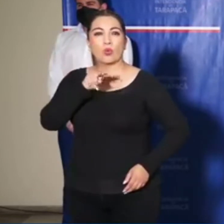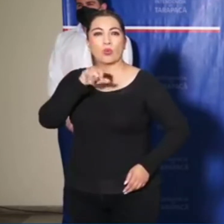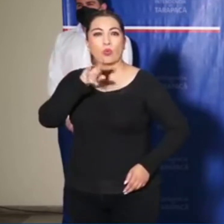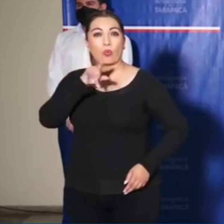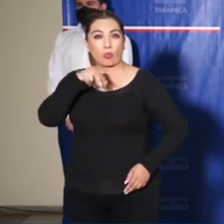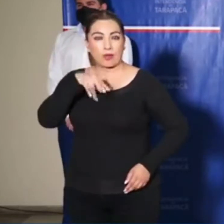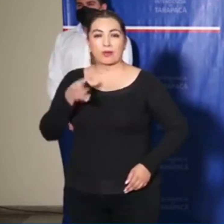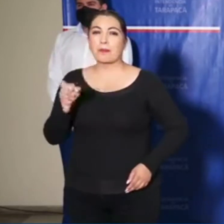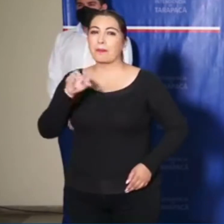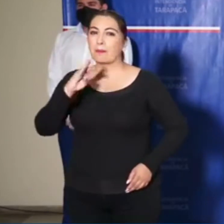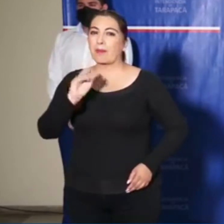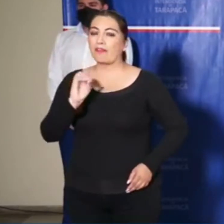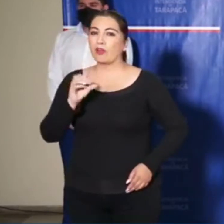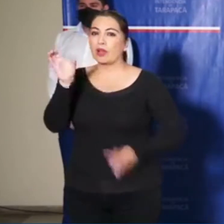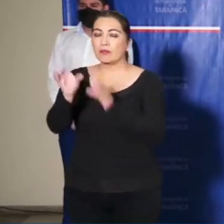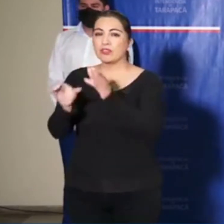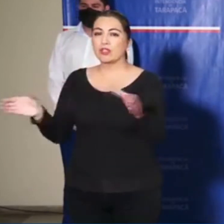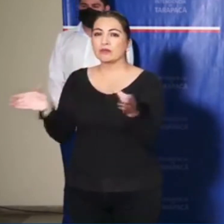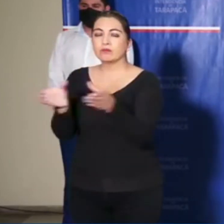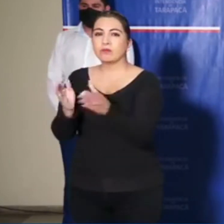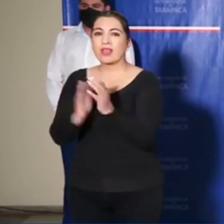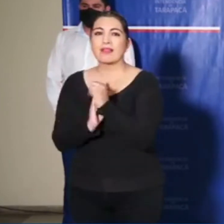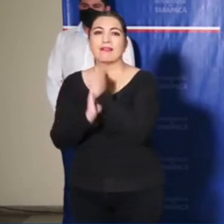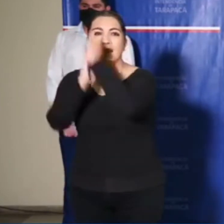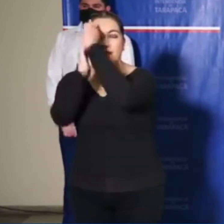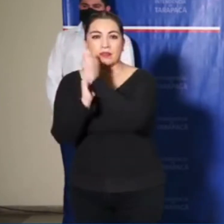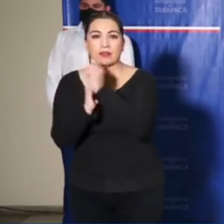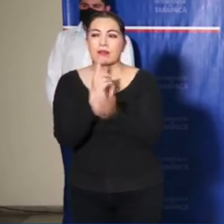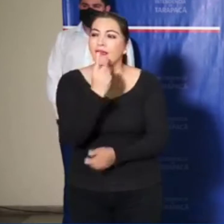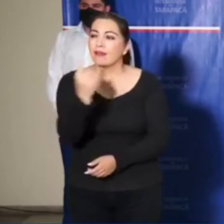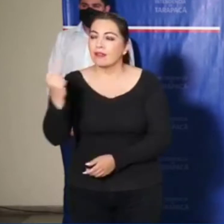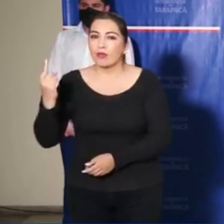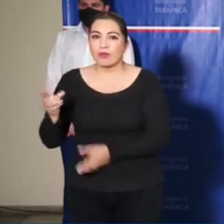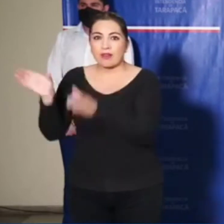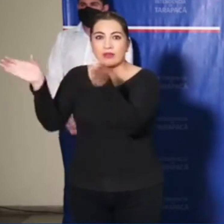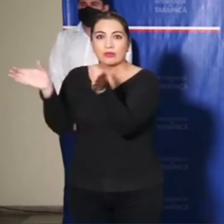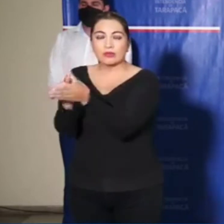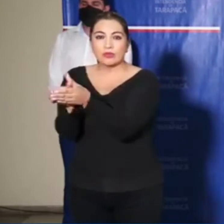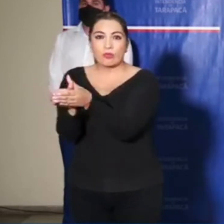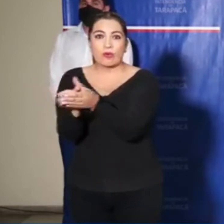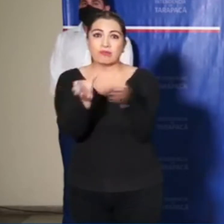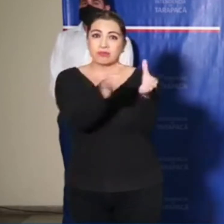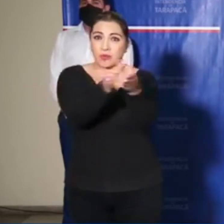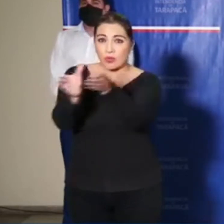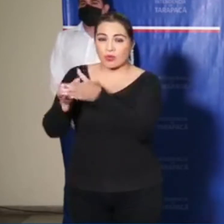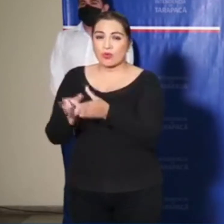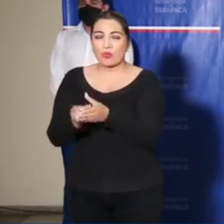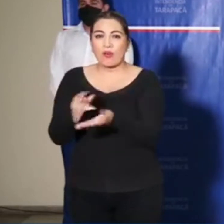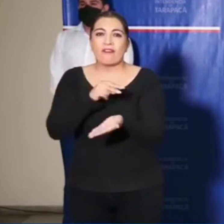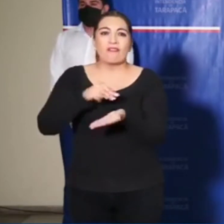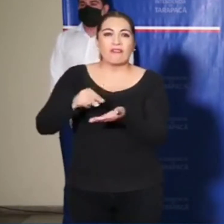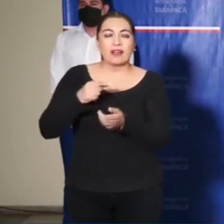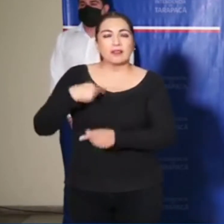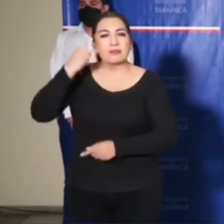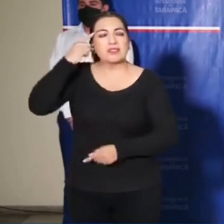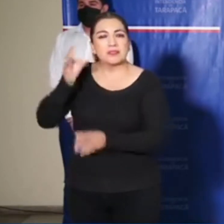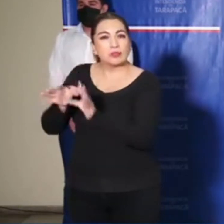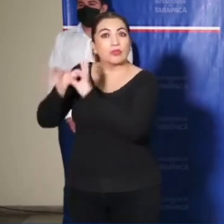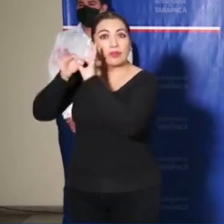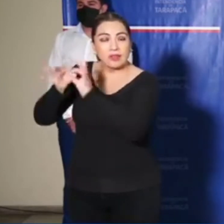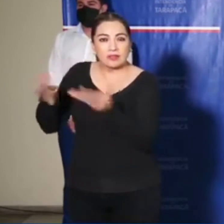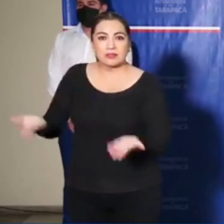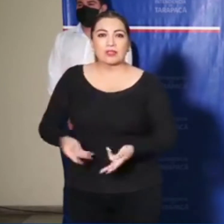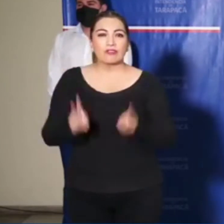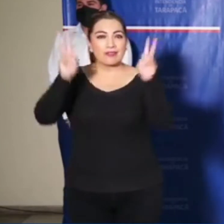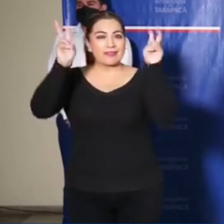de dirigentes que en cada uno de los bailes han reflexionado en torno a lo